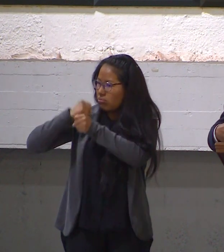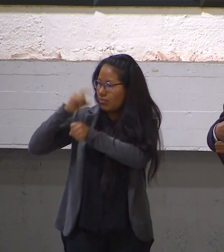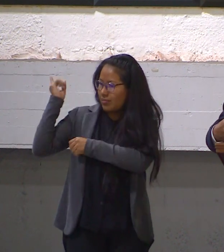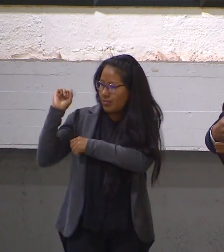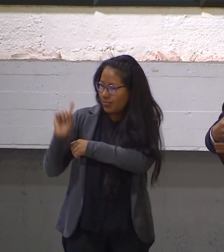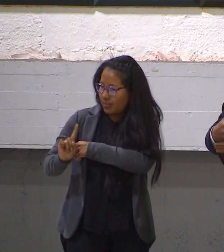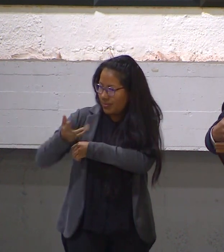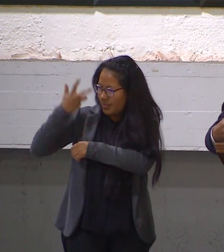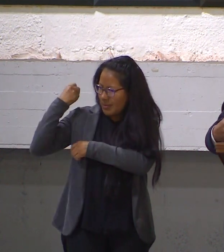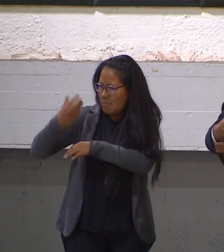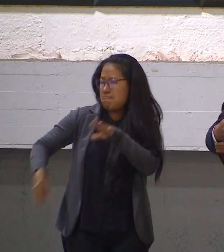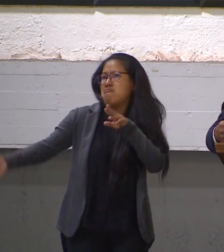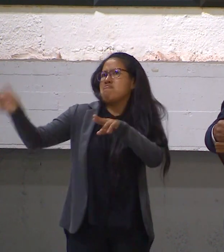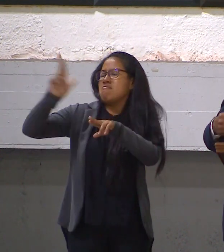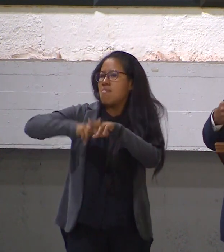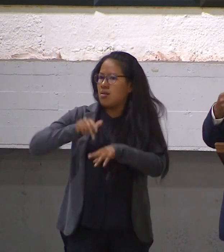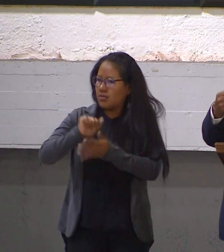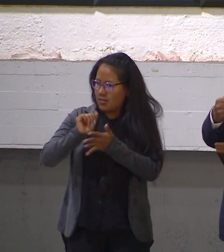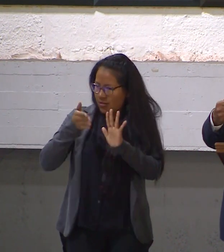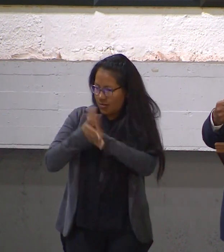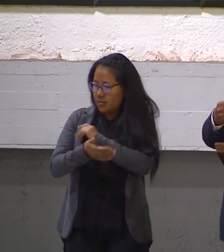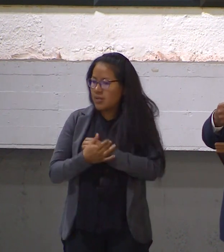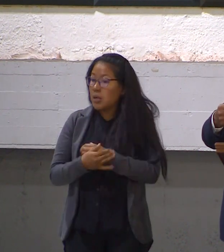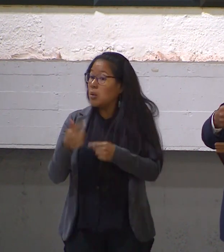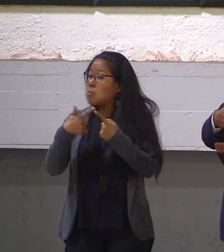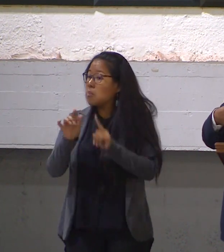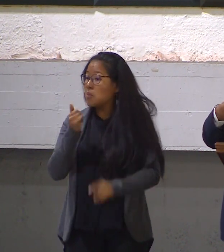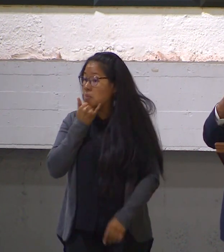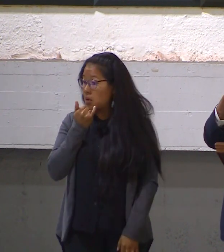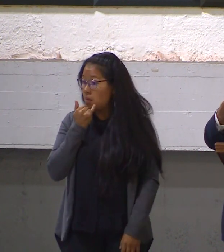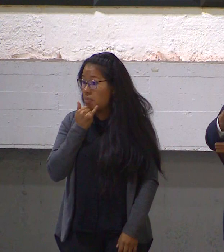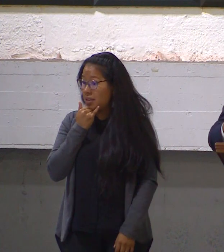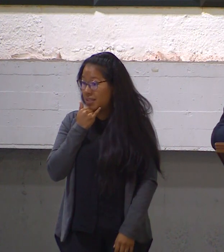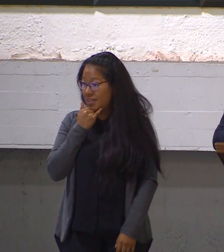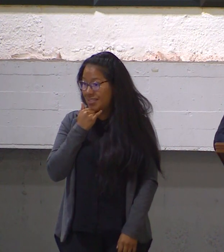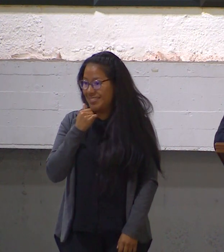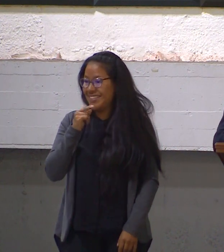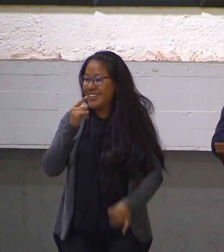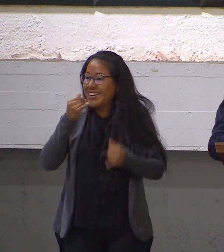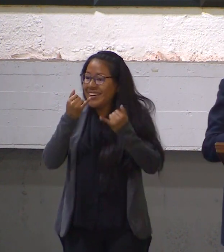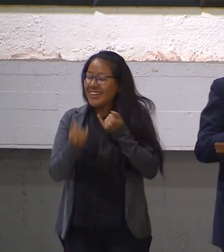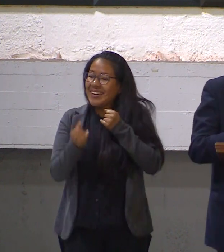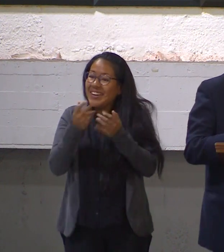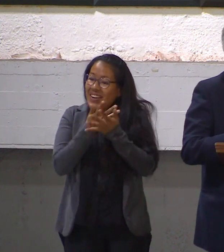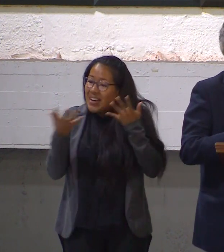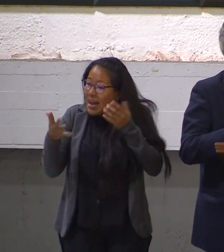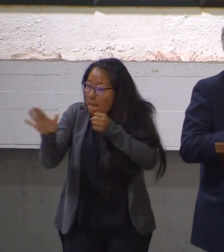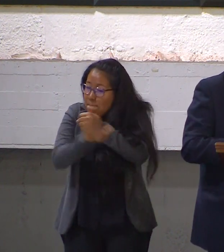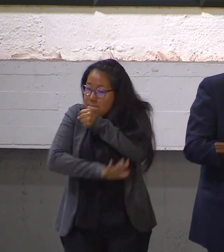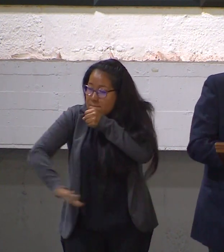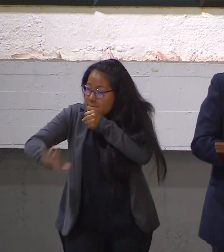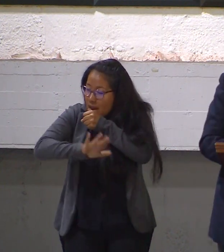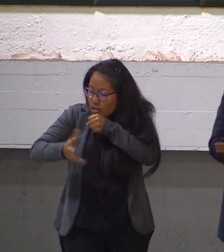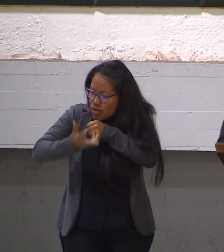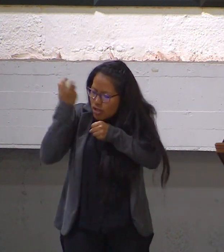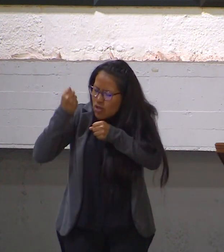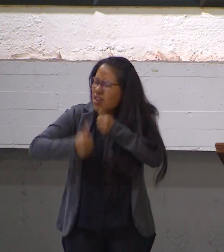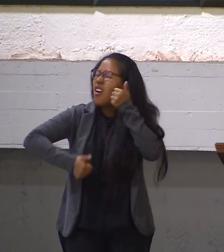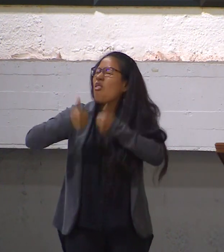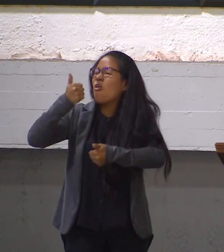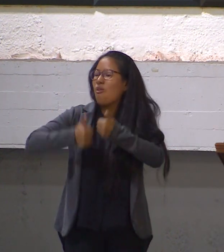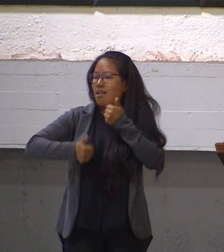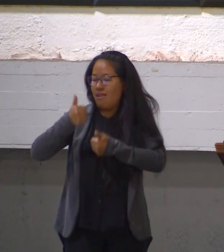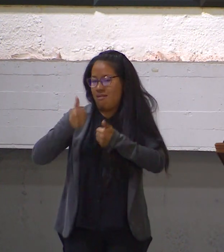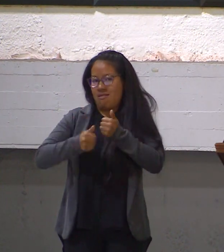referencias pero resulta que uno de los elementos básicos de la historia son las fuentes